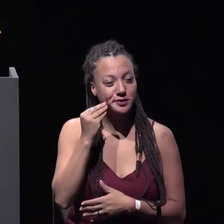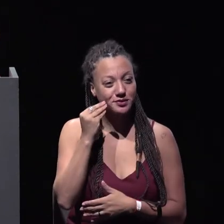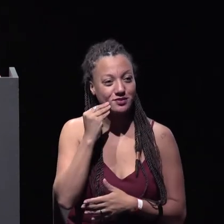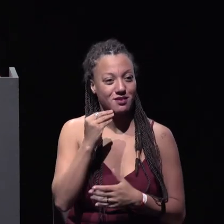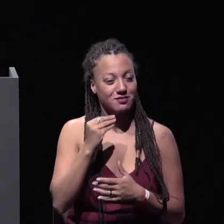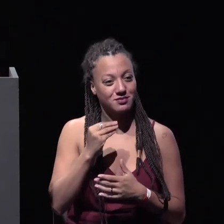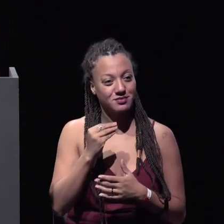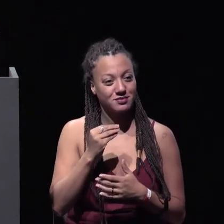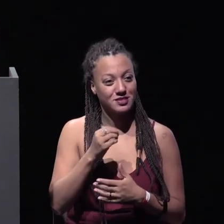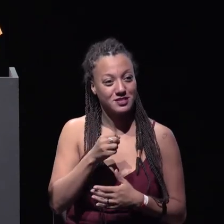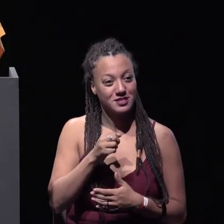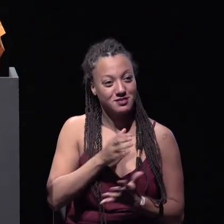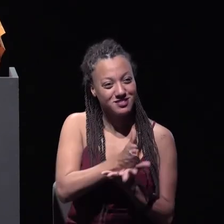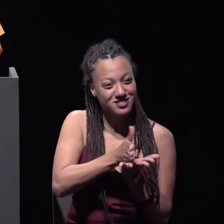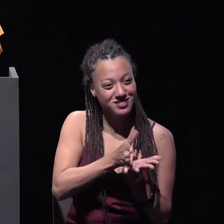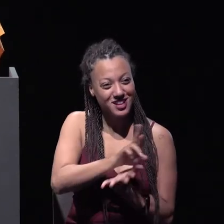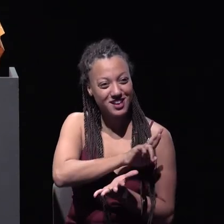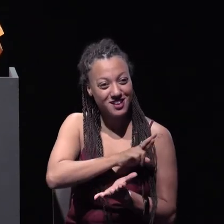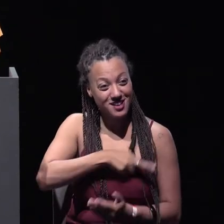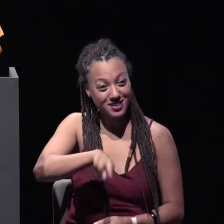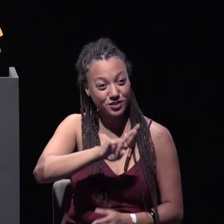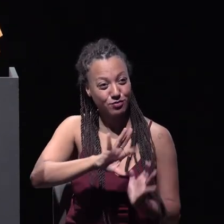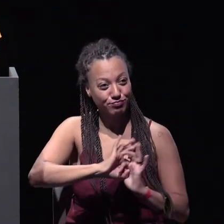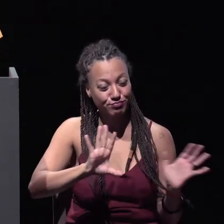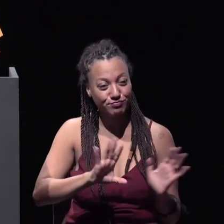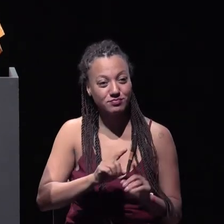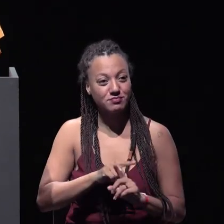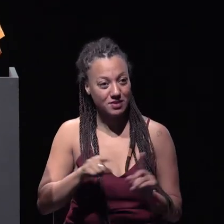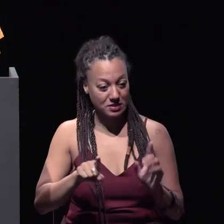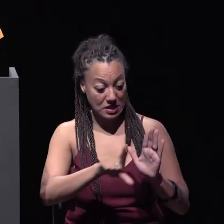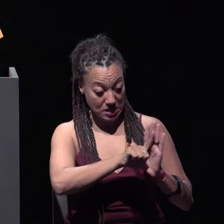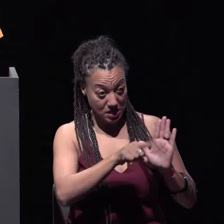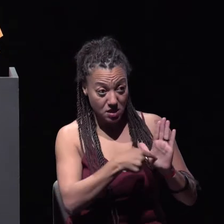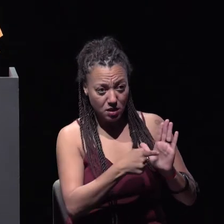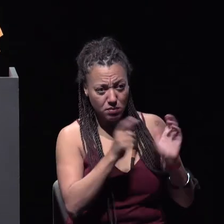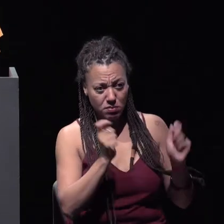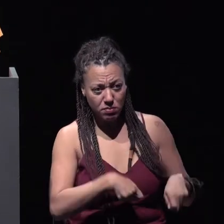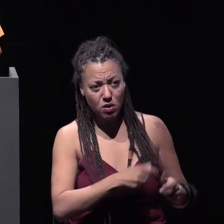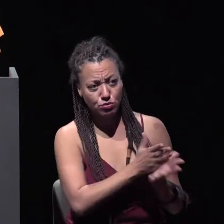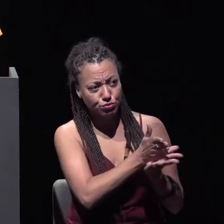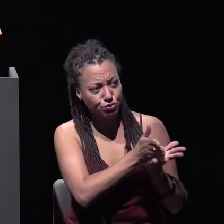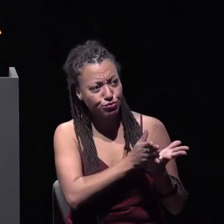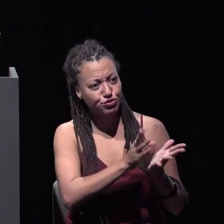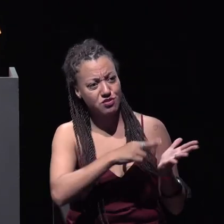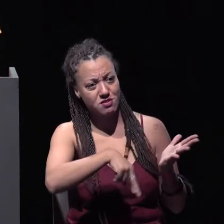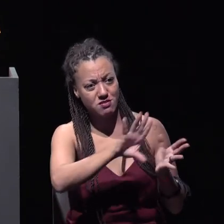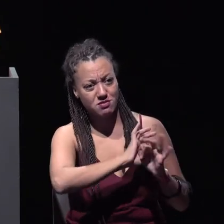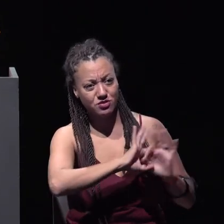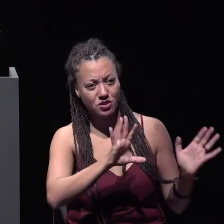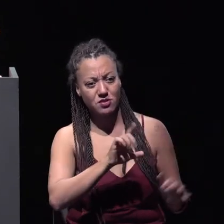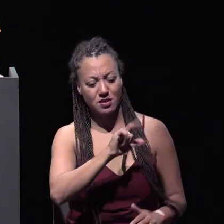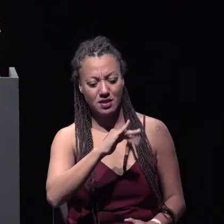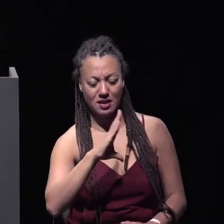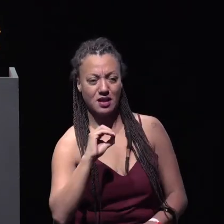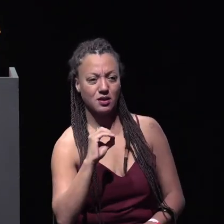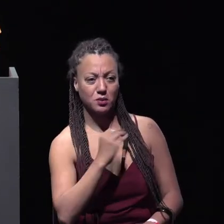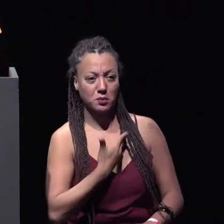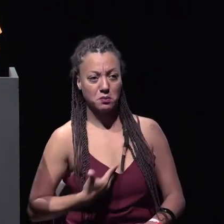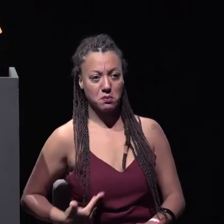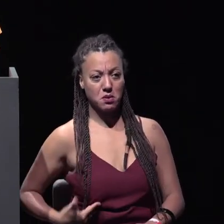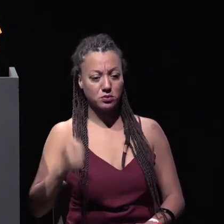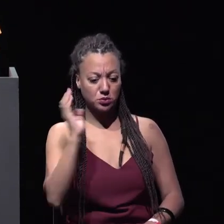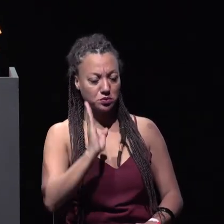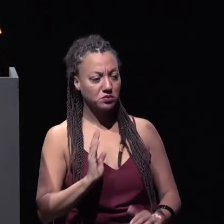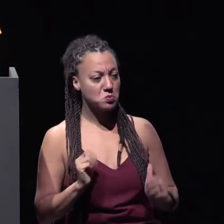que ele é laico pela lei mas não é laico na prática no dia a dia a gente